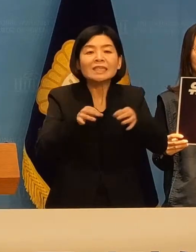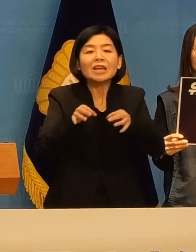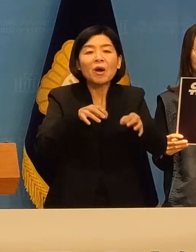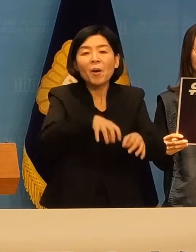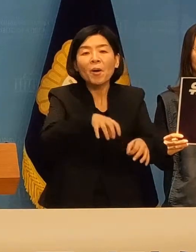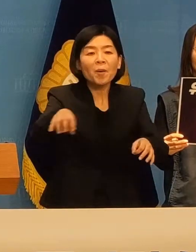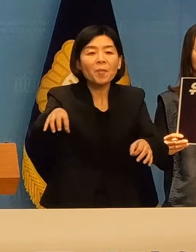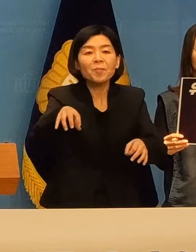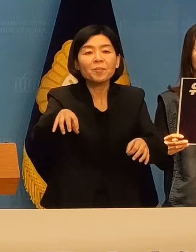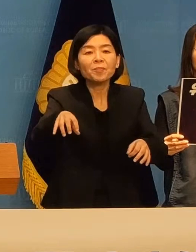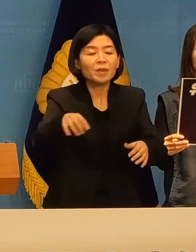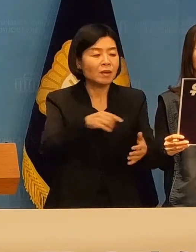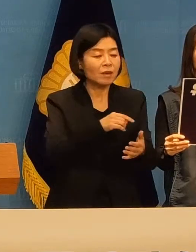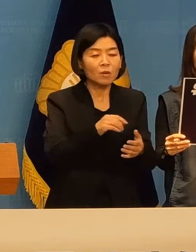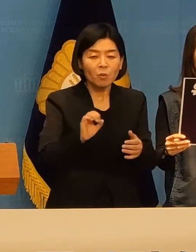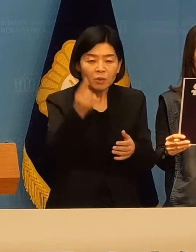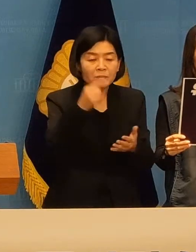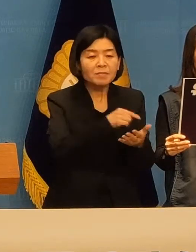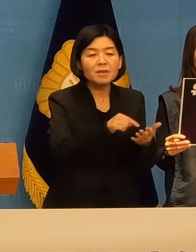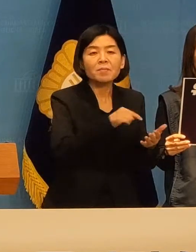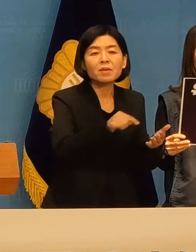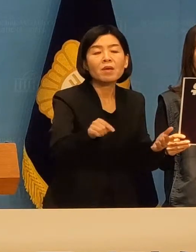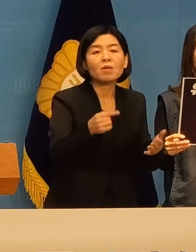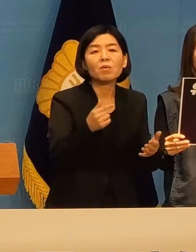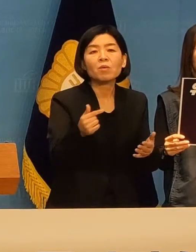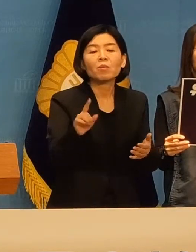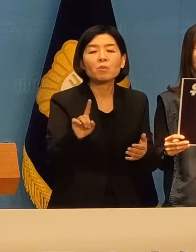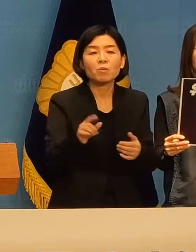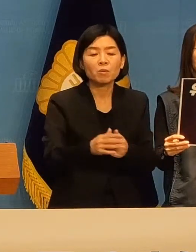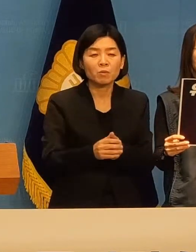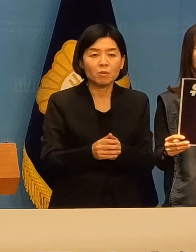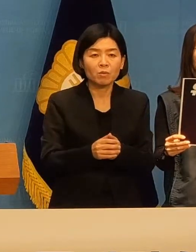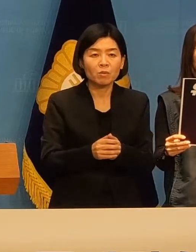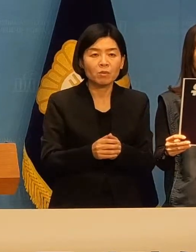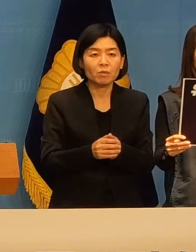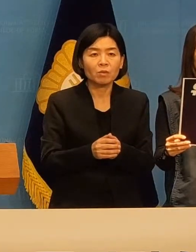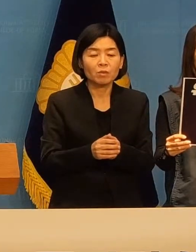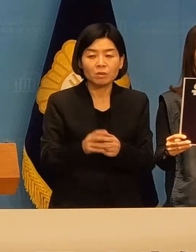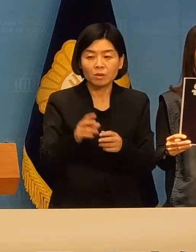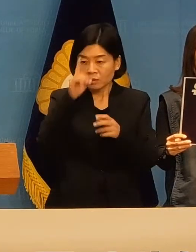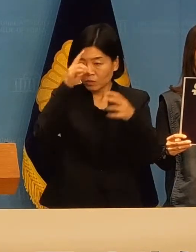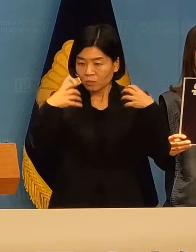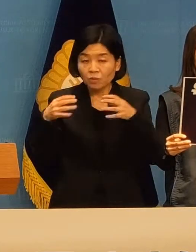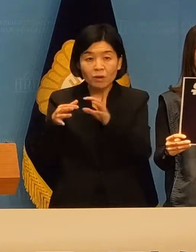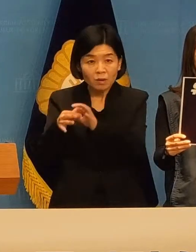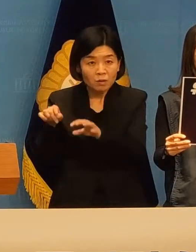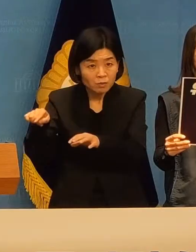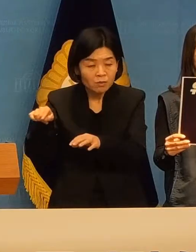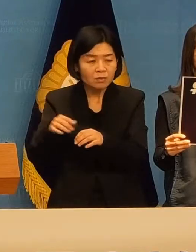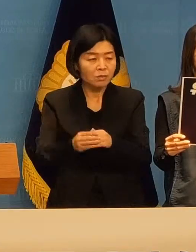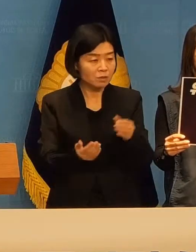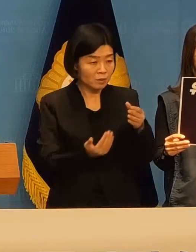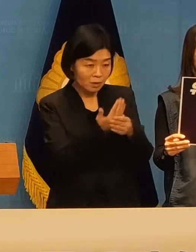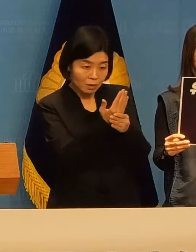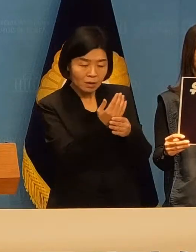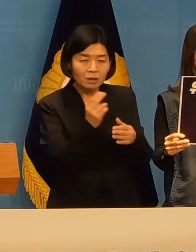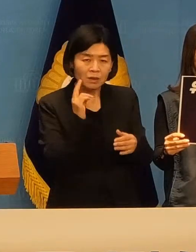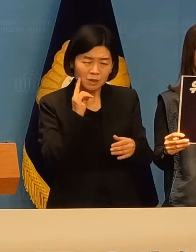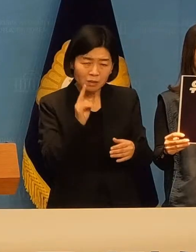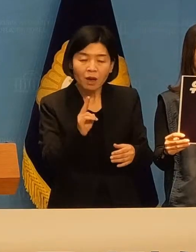얼마일지 가늠조차 할 수 없다. 상황이 이러한데도 관계부처는 사태의 심각성에 대한 인지가